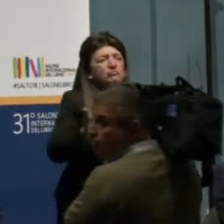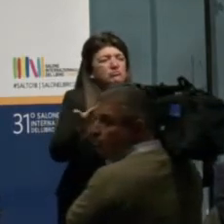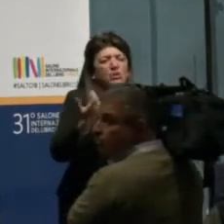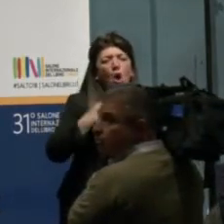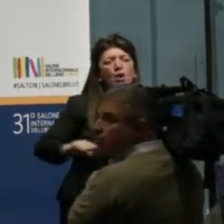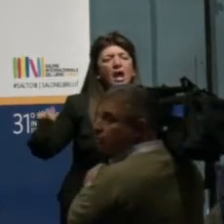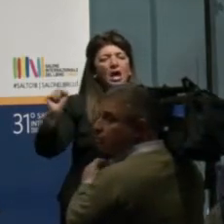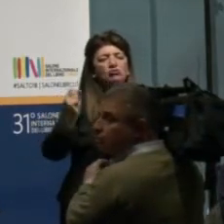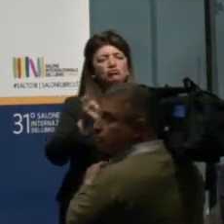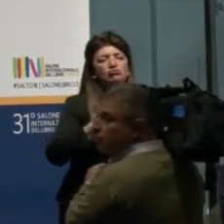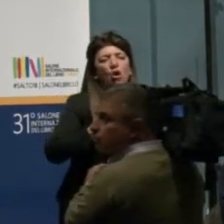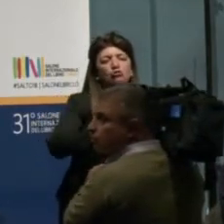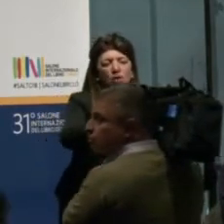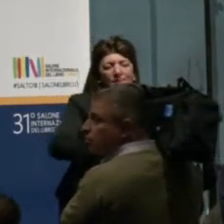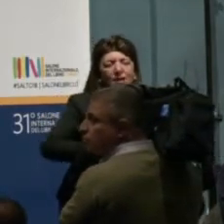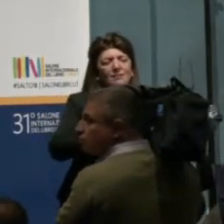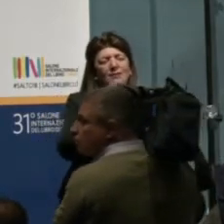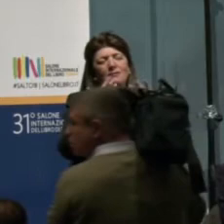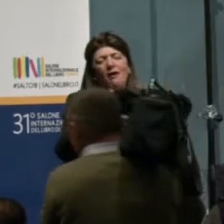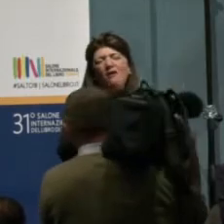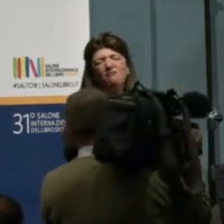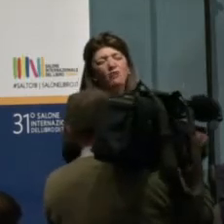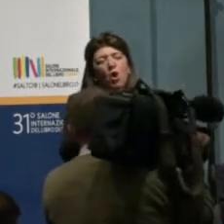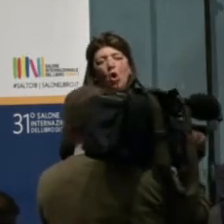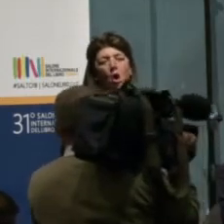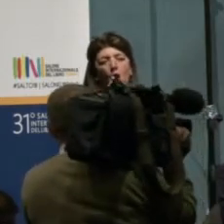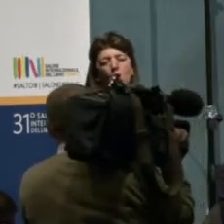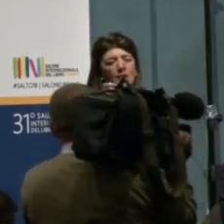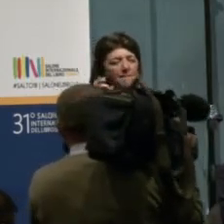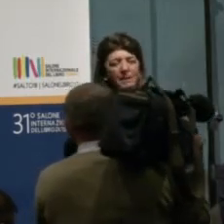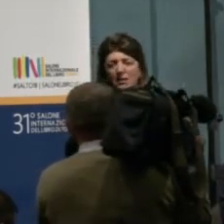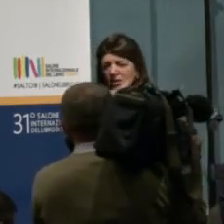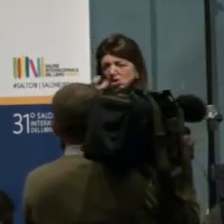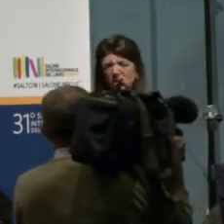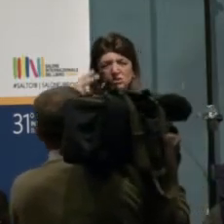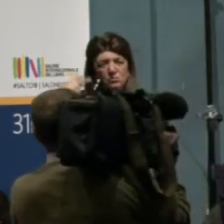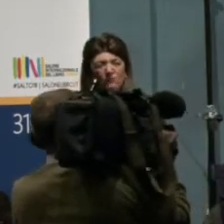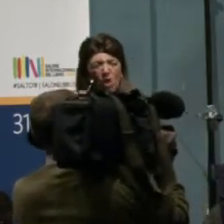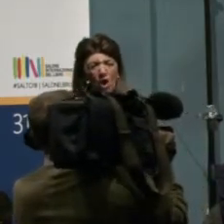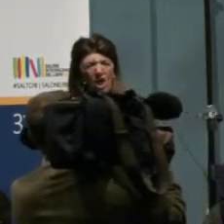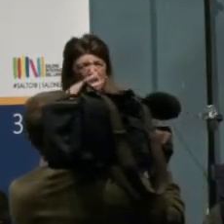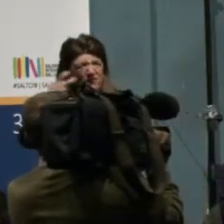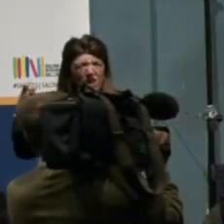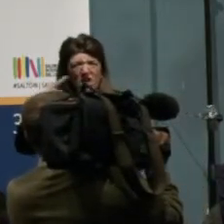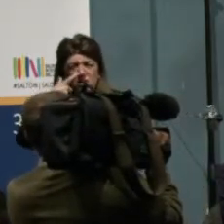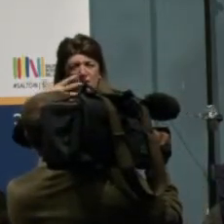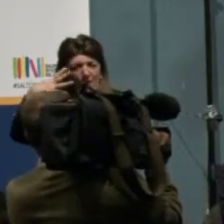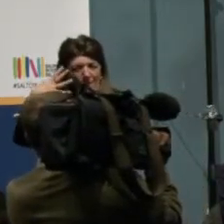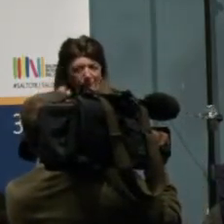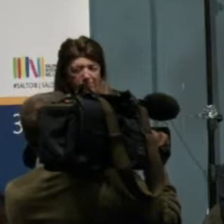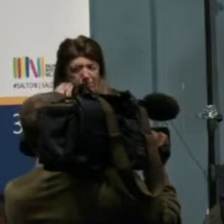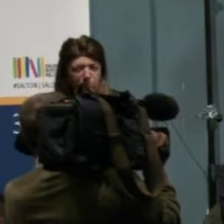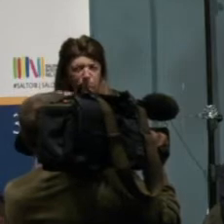stato in giro che noi speriamo sia più forte del cinismo della violenza della ferocia dell'ipocrisia di chi vuole seppellire